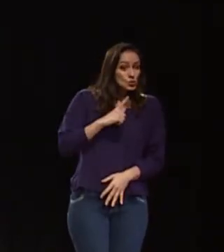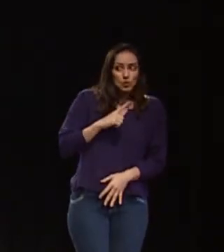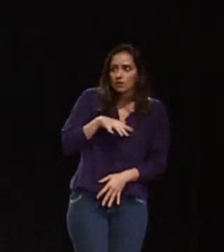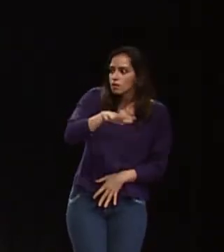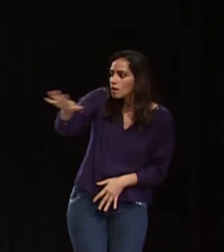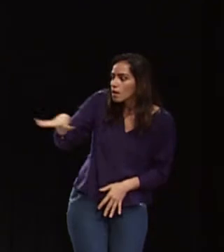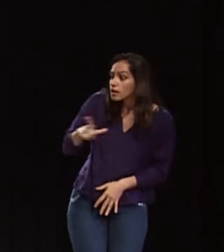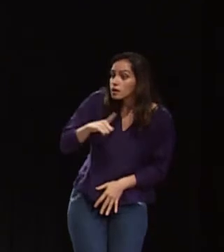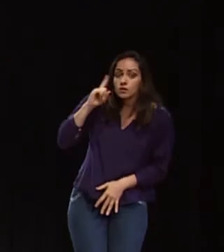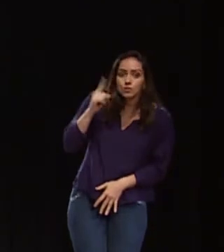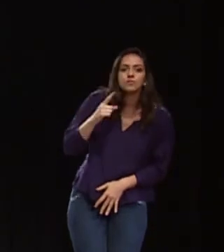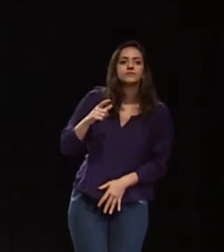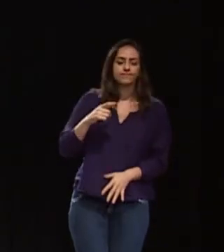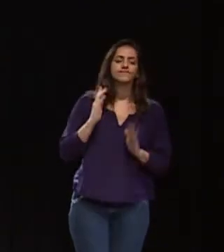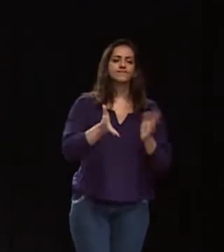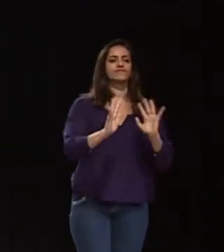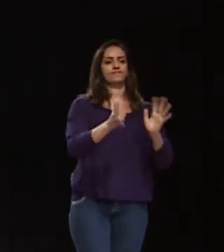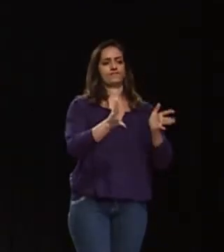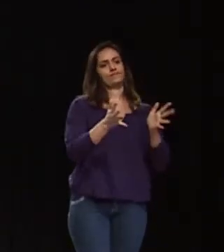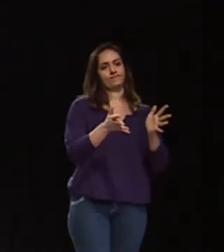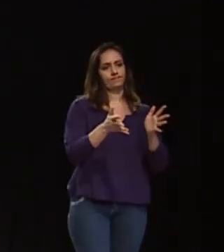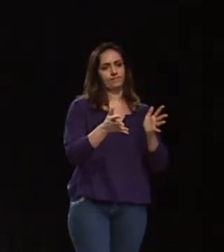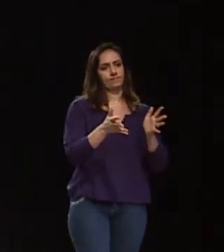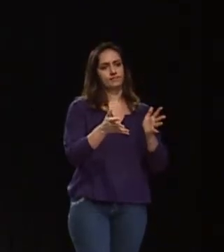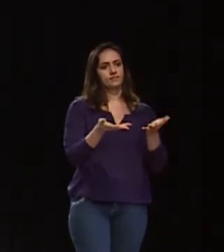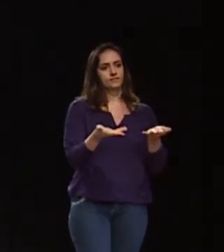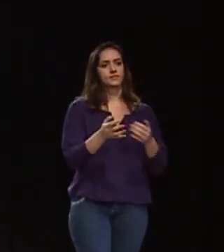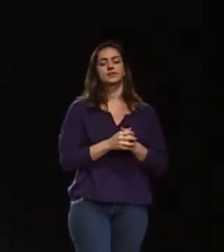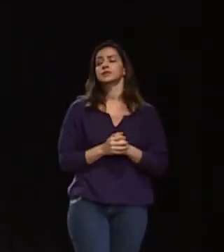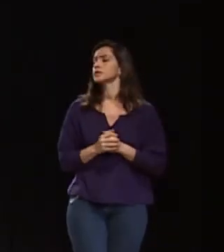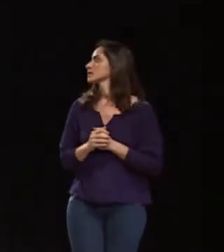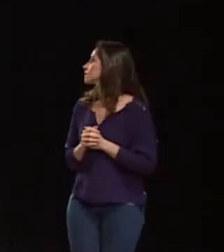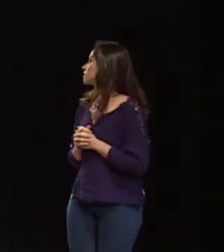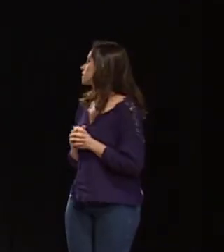sinais. Se tinha algum surdo no espaço, e aí sim eu usava a língua de sinais.